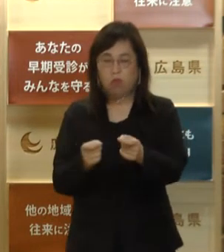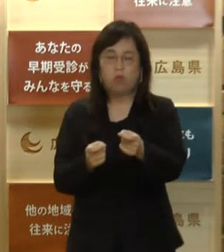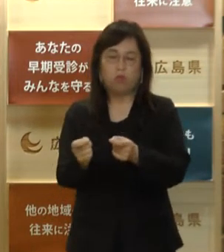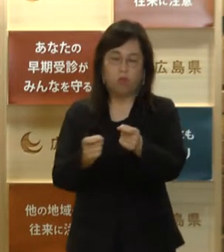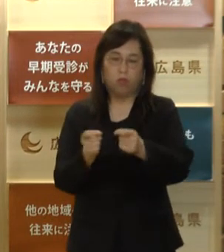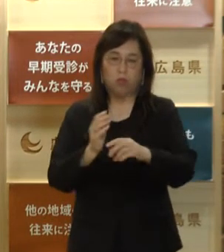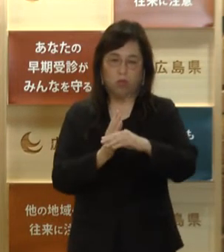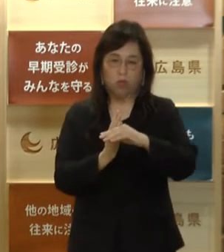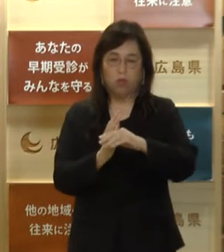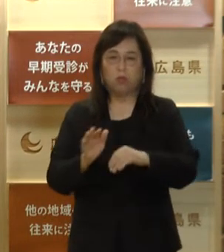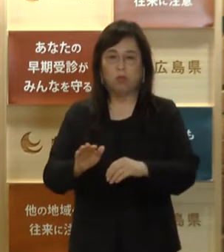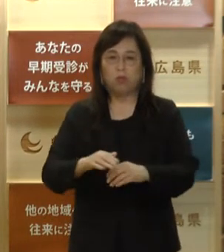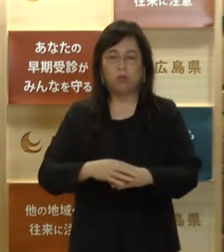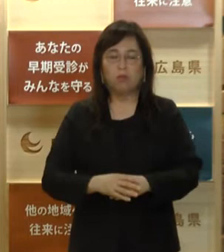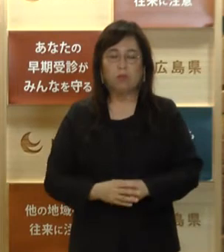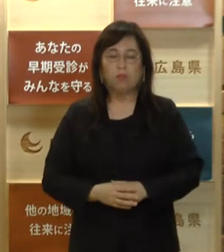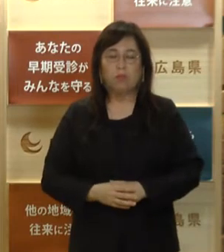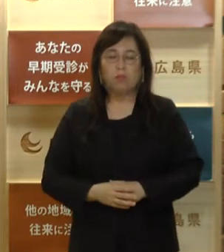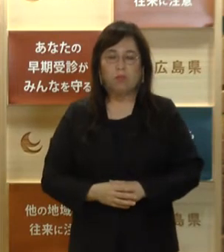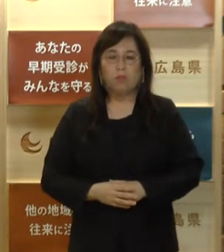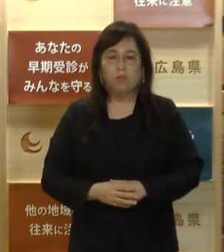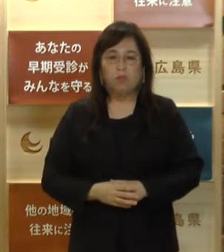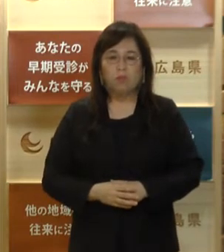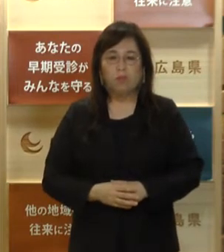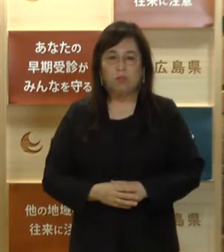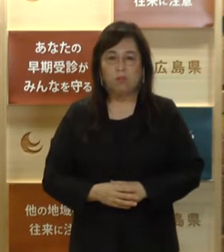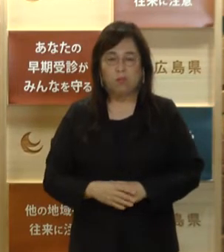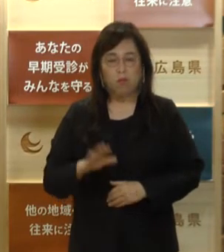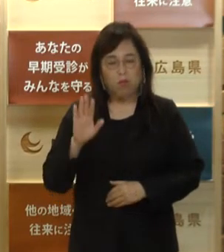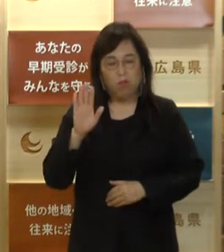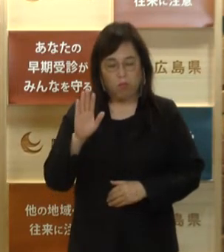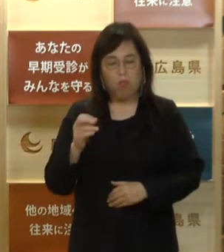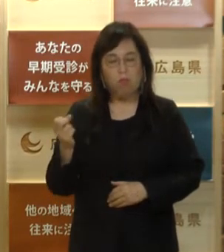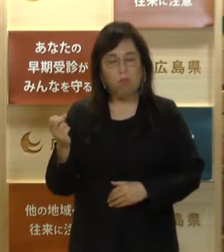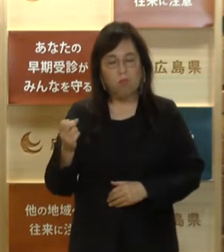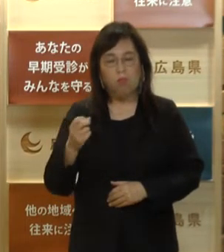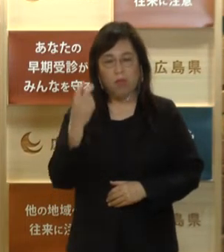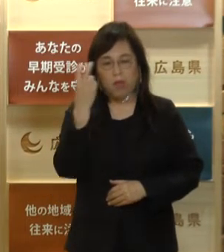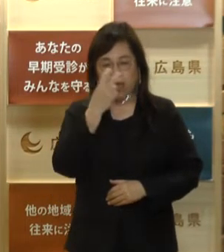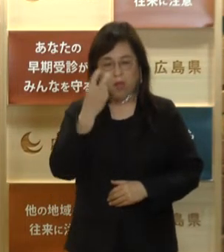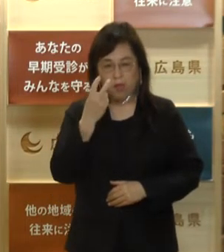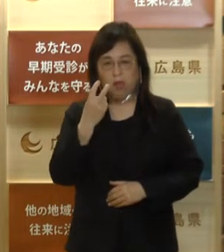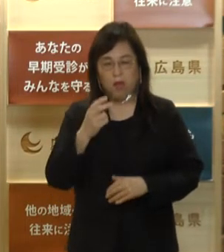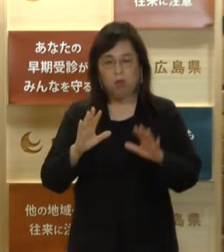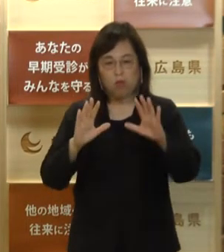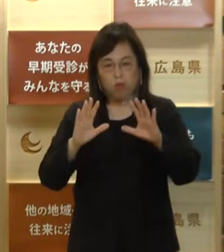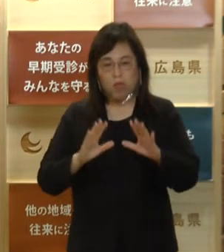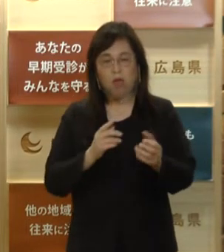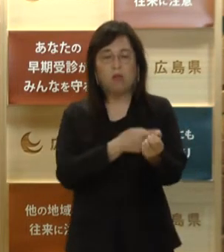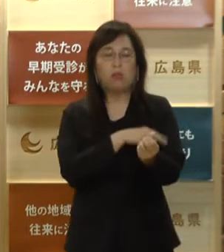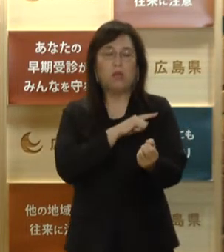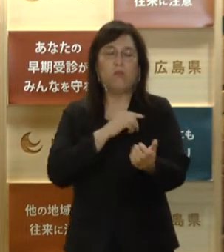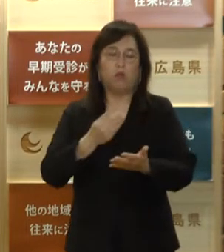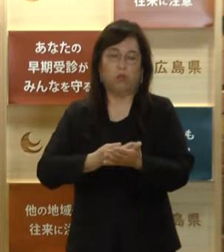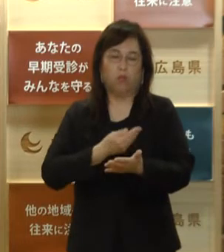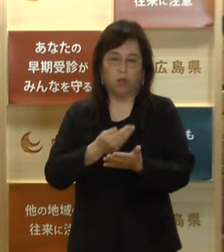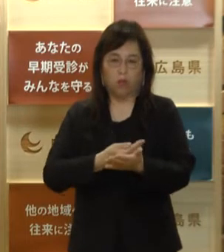ので、まだまだ検査の受け入れはですね、可能だというふうに考えています。 もう一